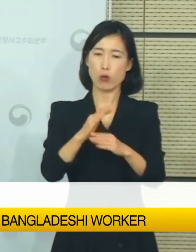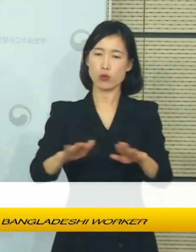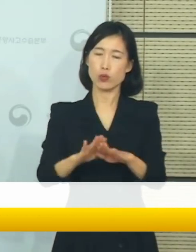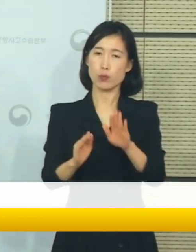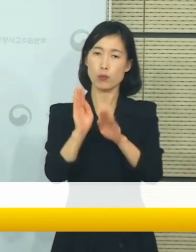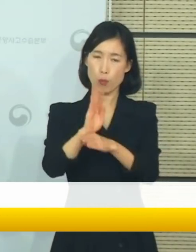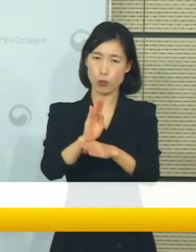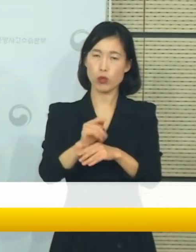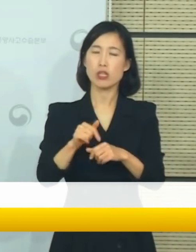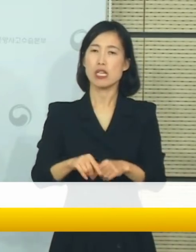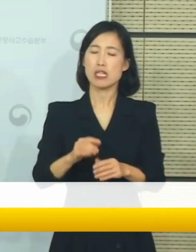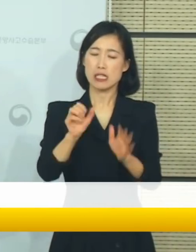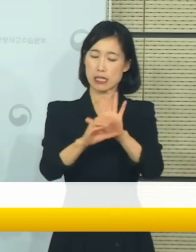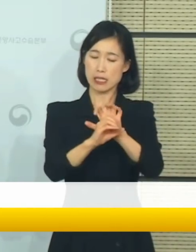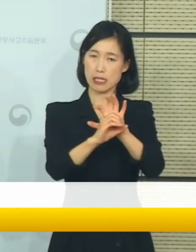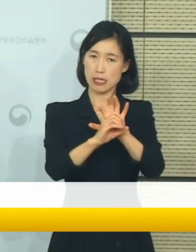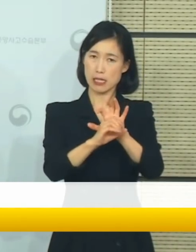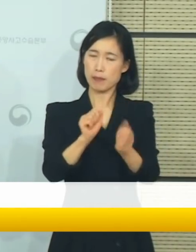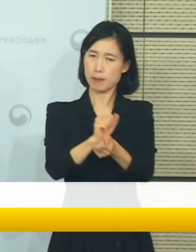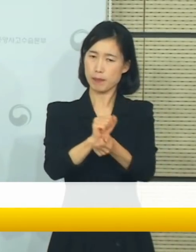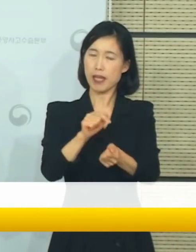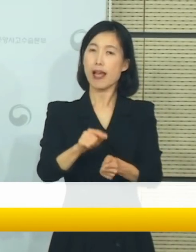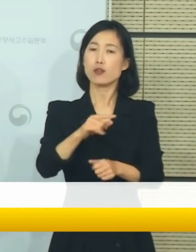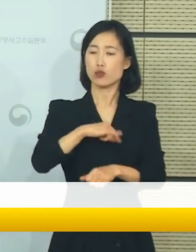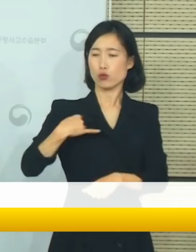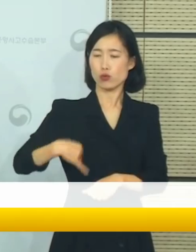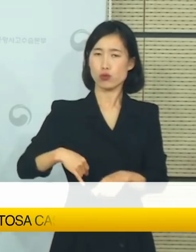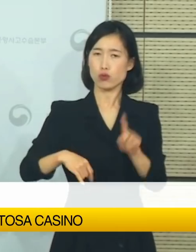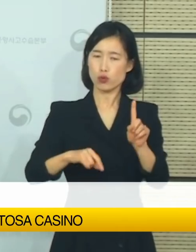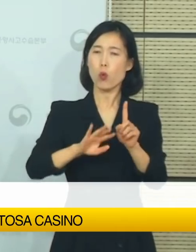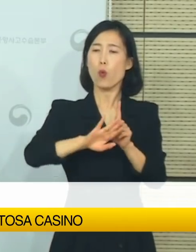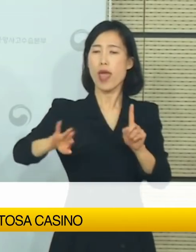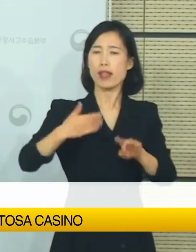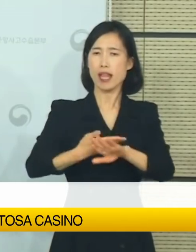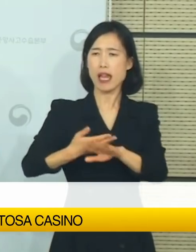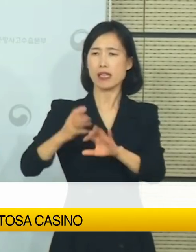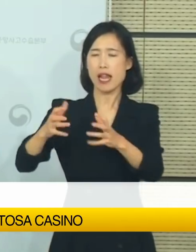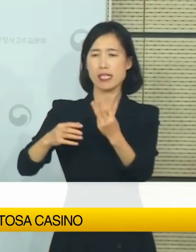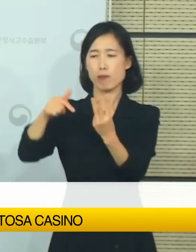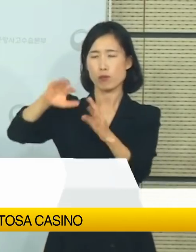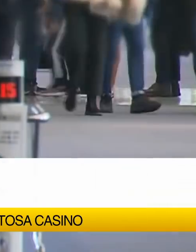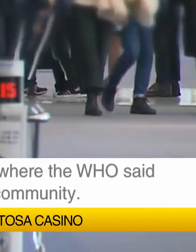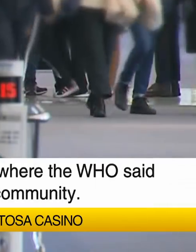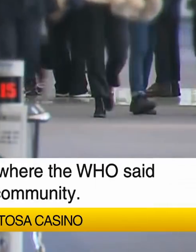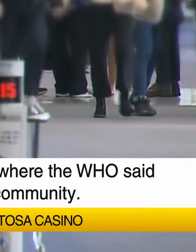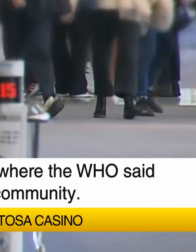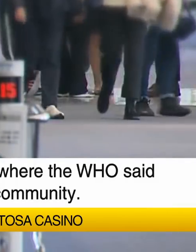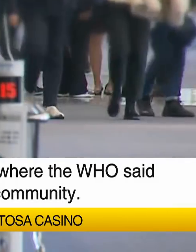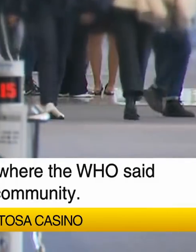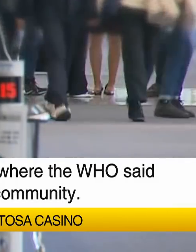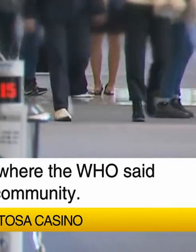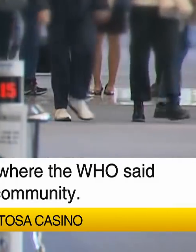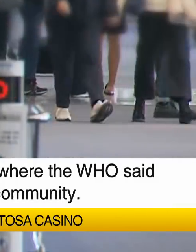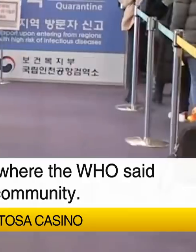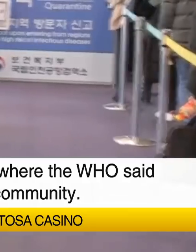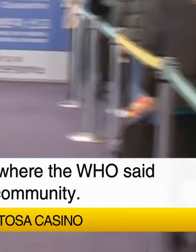중앙사고수습본부는 신종 코로나 바이러스 감염증이 중국 이외의 제3국을 통해서 국내로 유입되는 것을